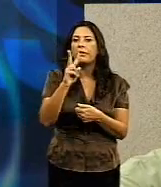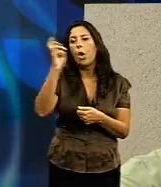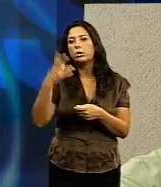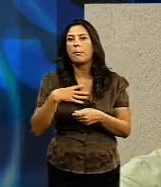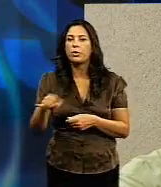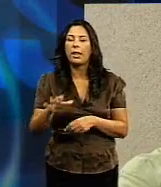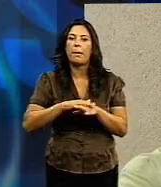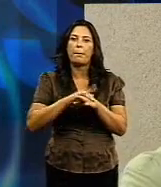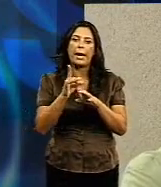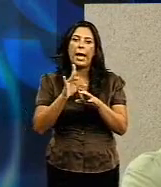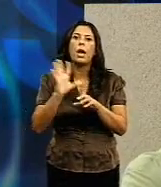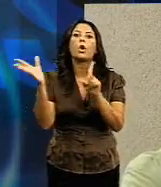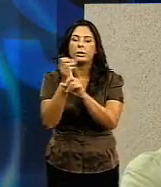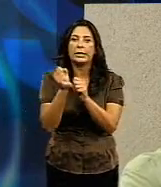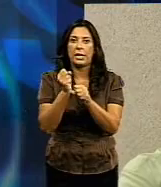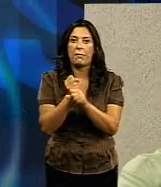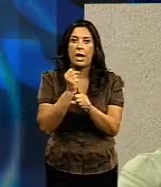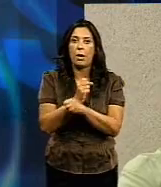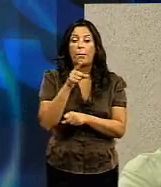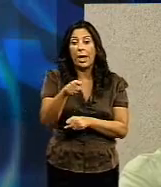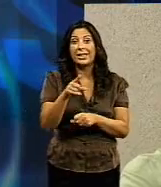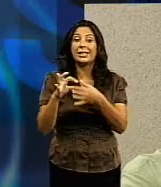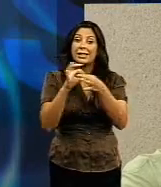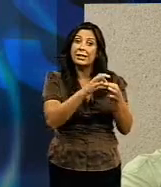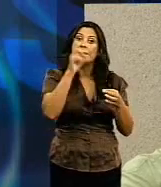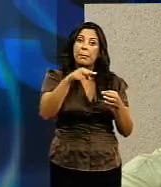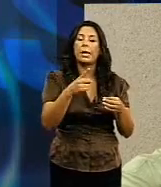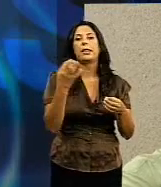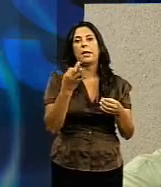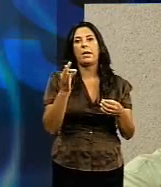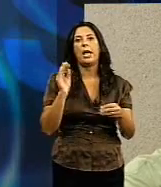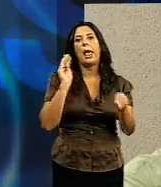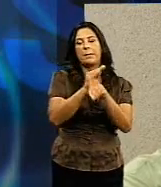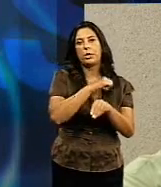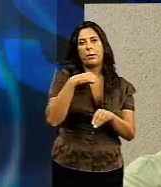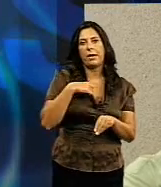de optar a un puesto de trabajo. Pero ahí también tiene que jugar mucho lo que es la inversión privada, es decir, que no solamente es el